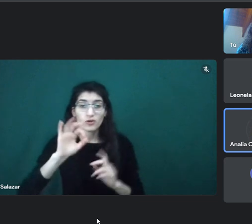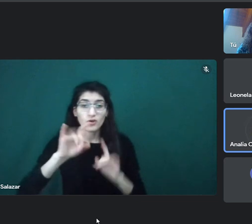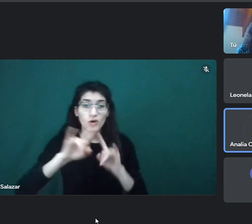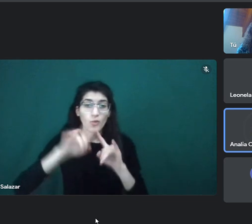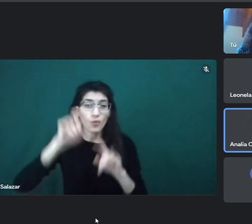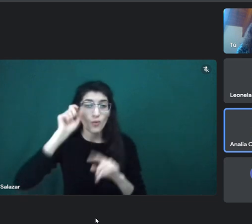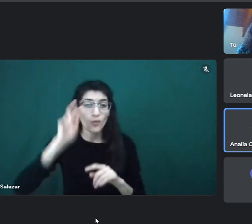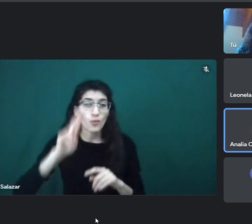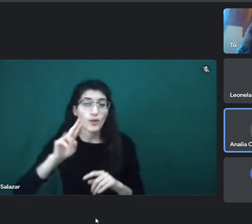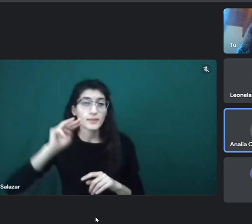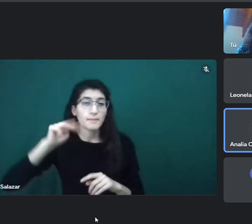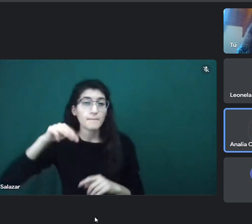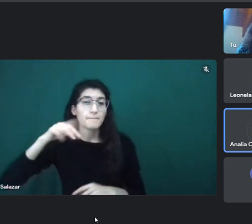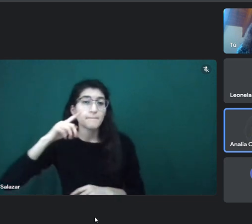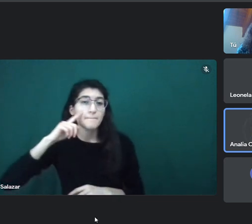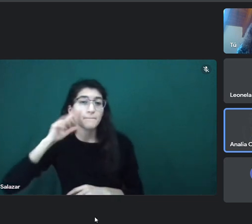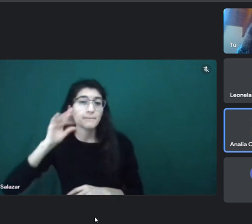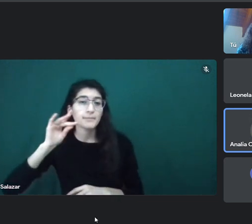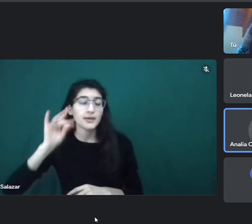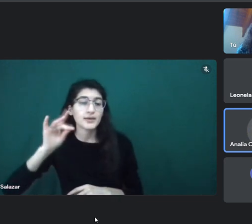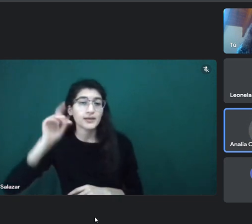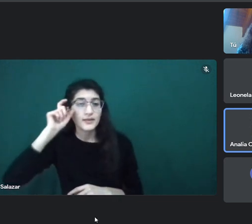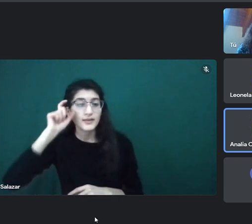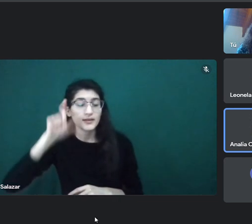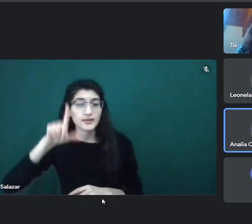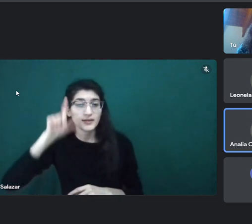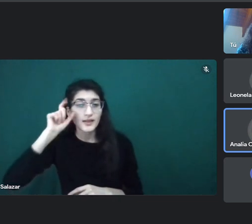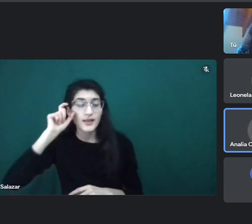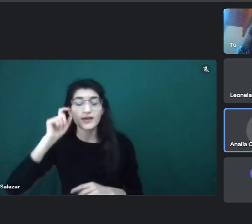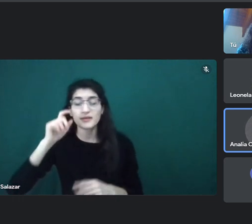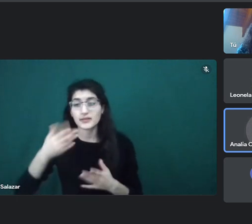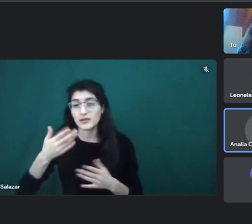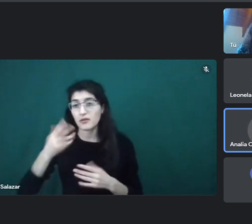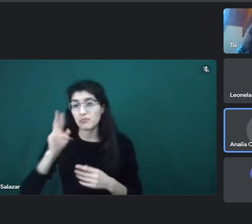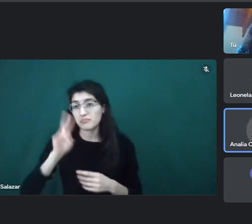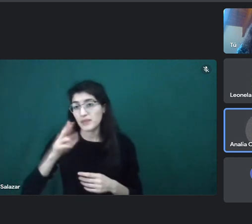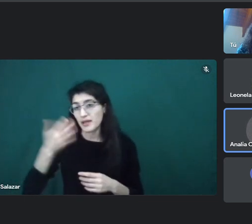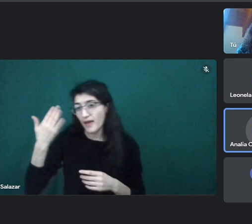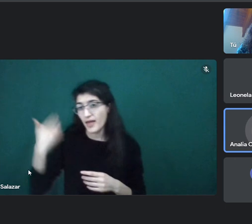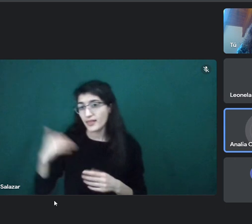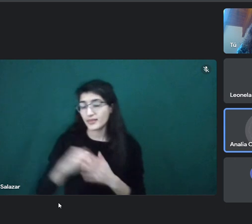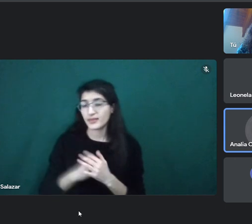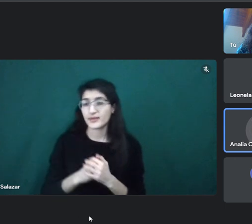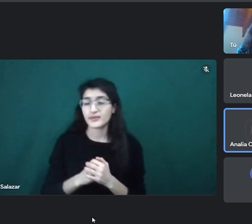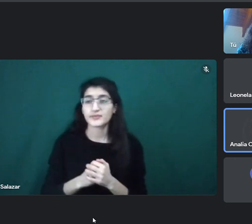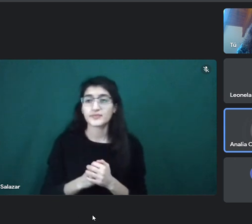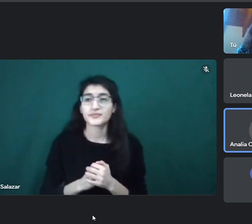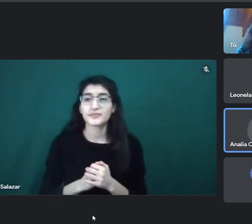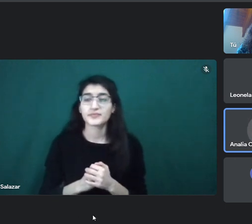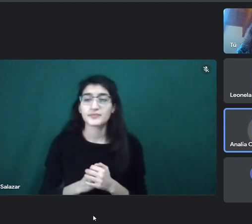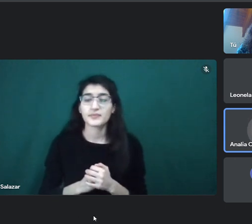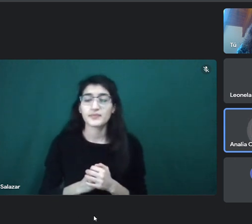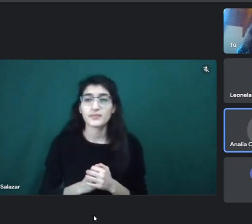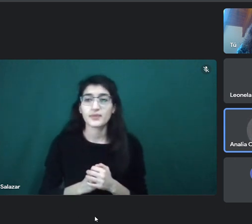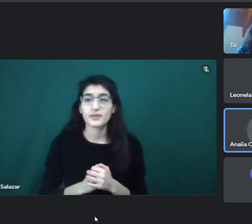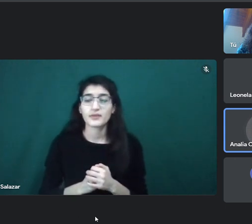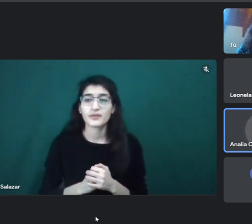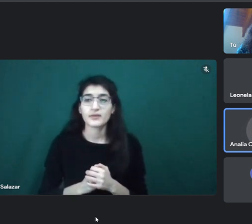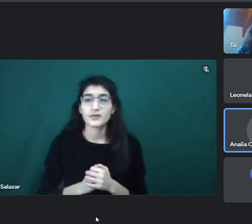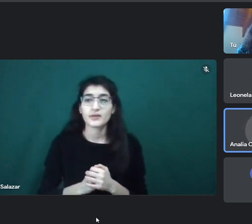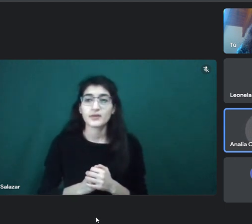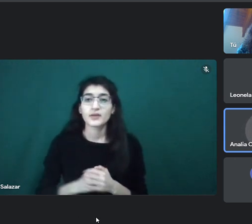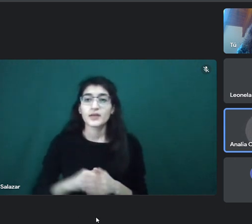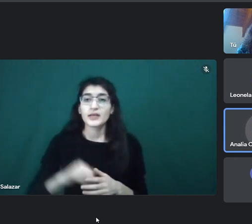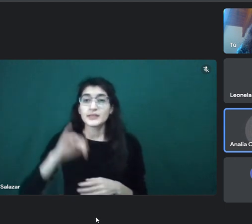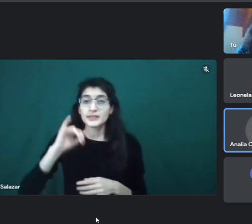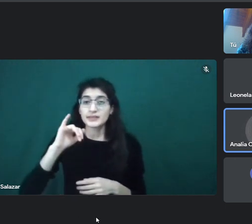Sí. Bien. Sí. Bueno. Sí, pero me acuerdo que le pregunté sobre de los casos